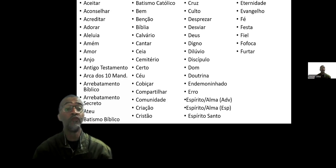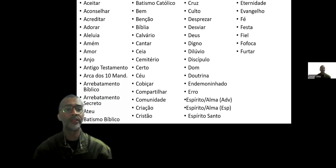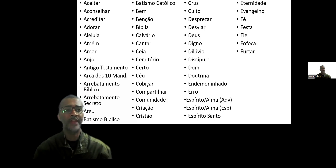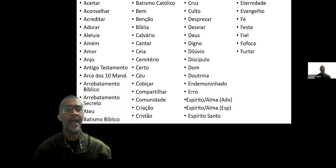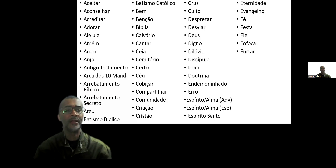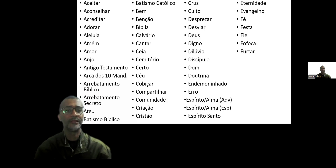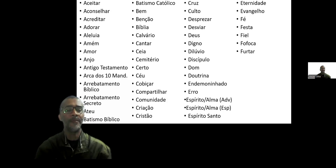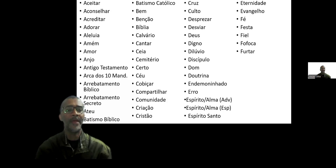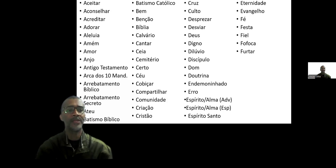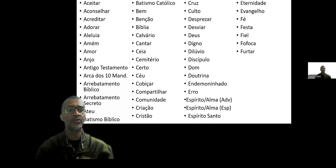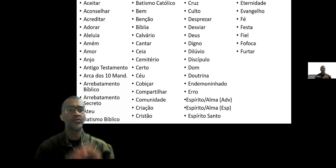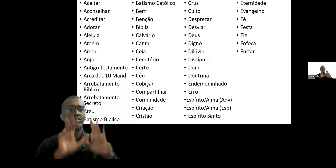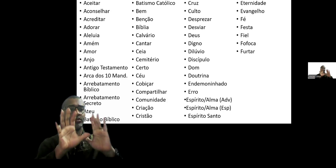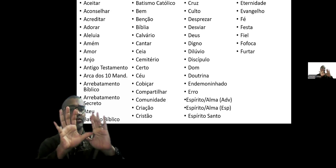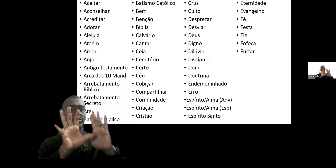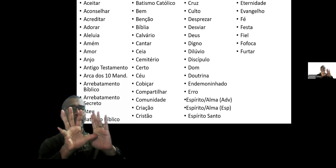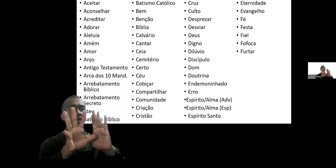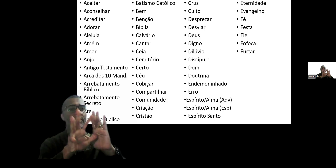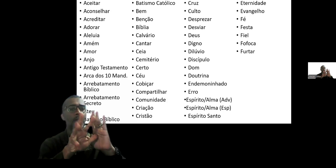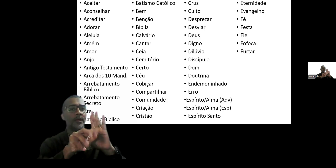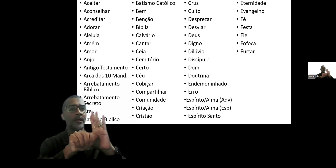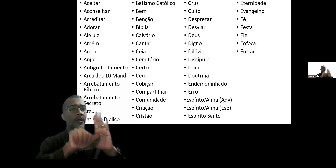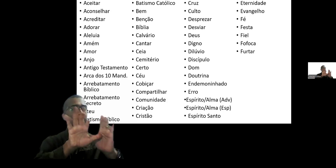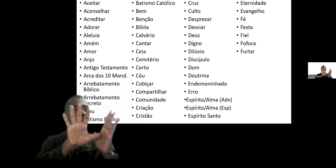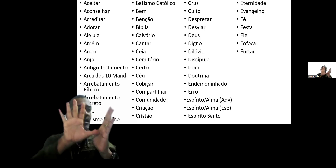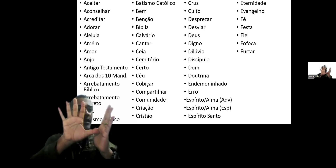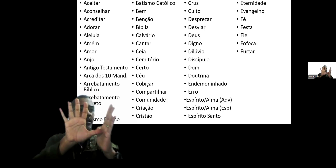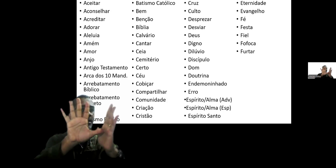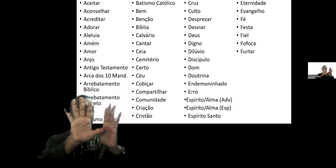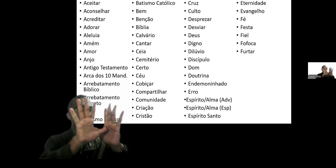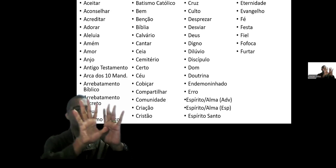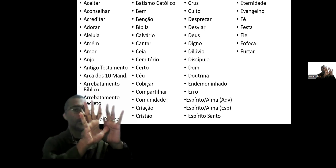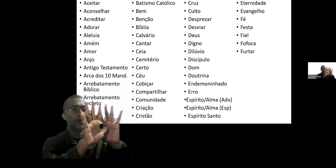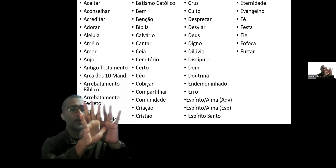Próximo. Furtar. Né? Pegar as coisas dos outros. Ó.